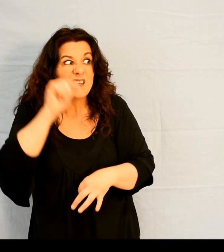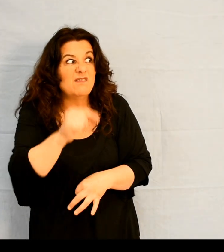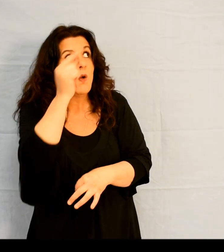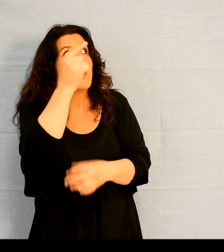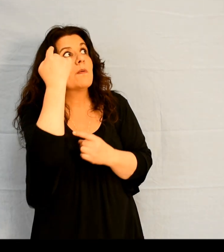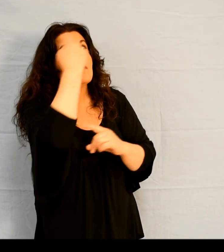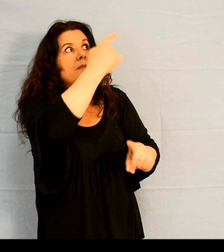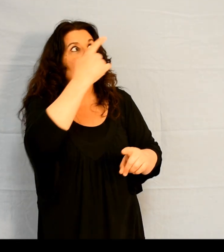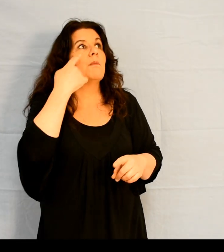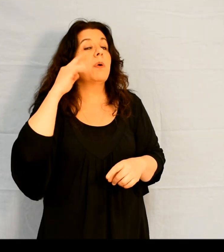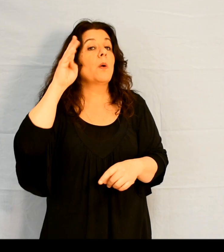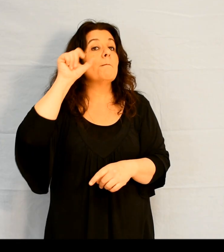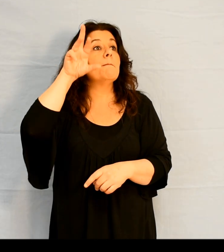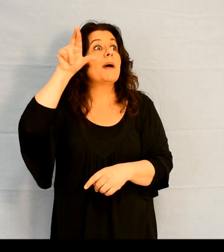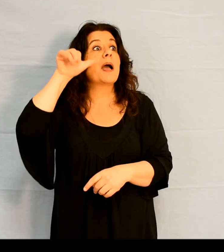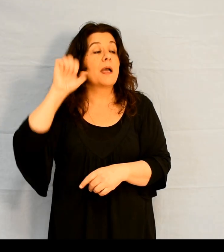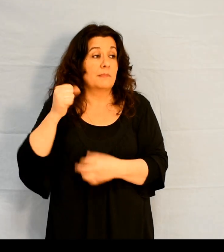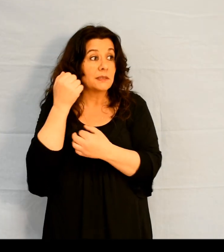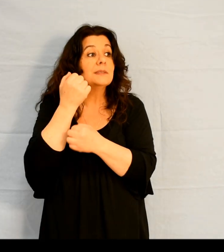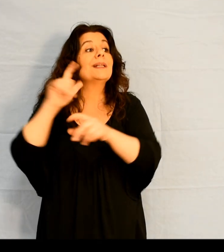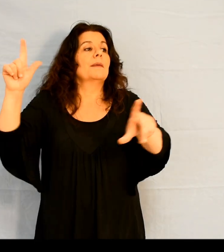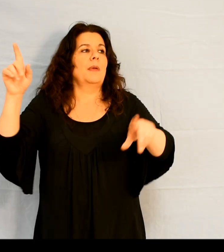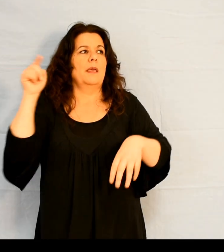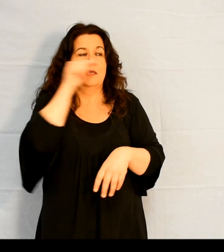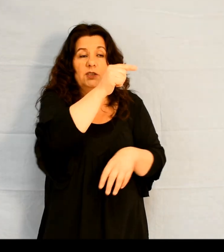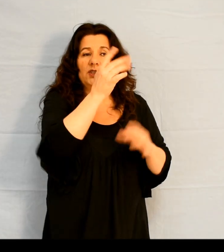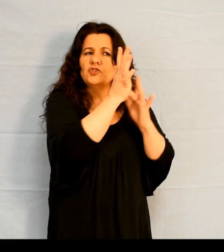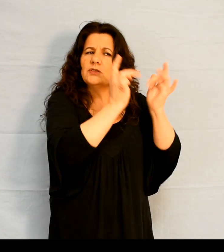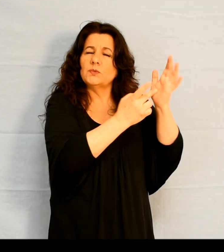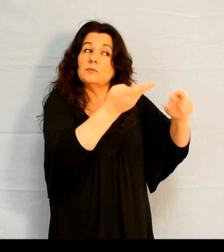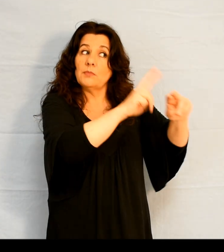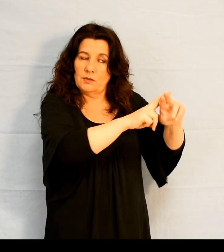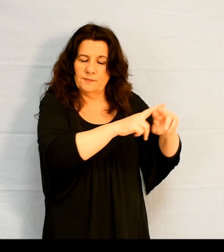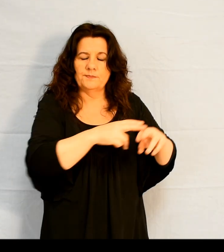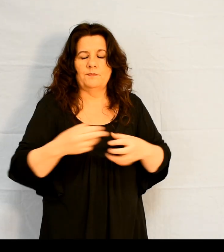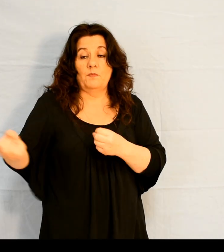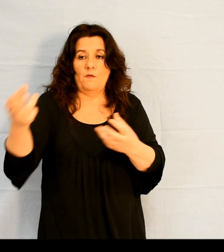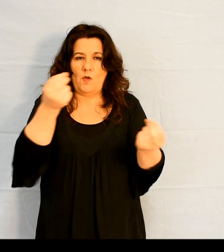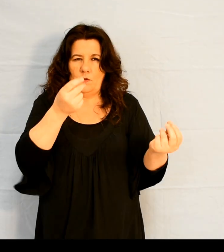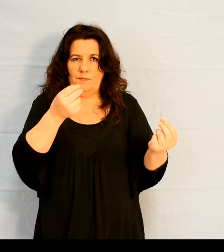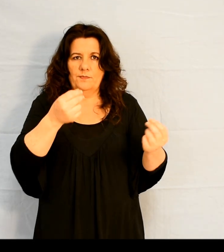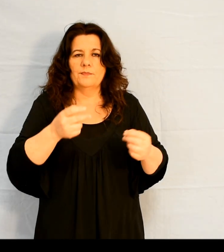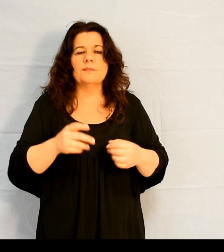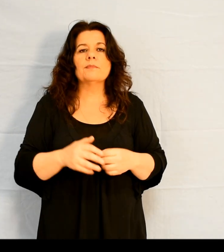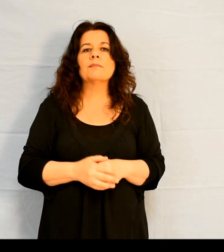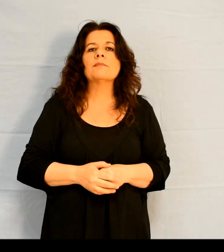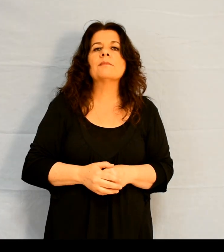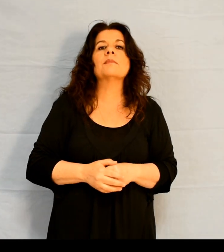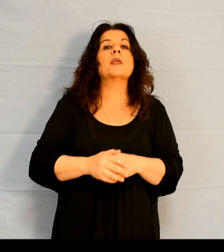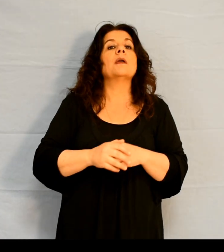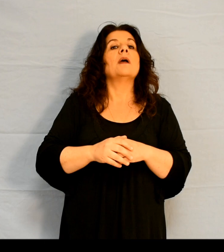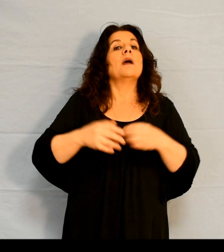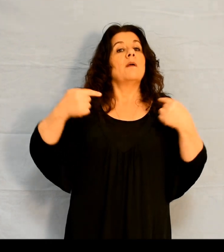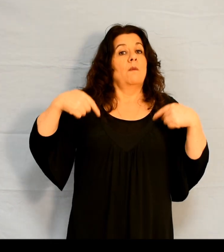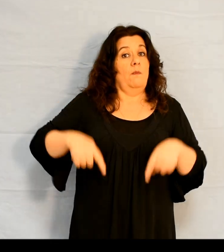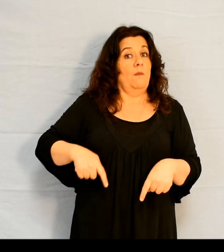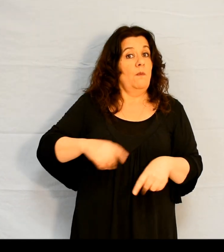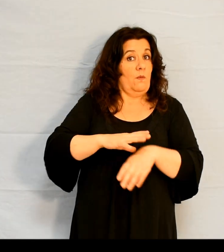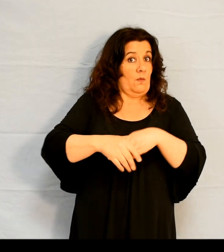Le gouverneur reprit, « Lequel des deux voulez-vous que je vous relâche ?»